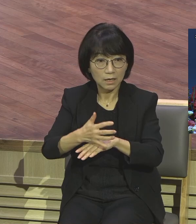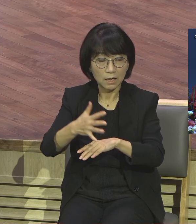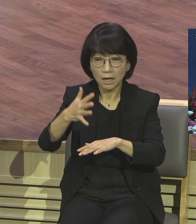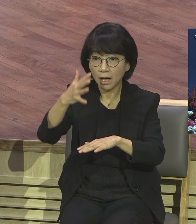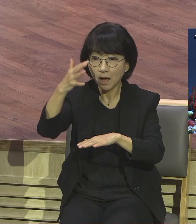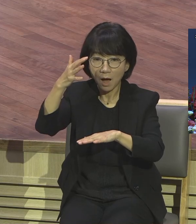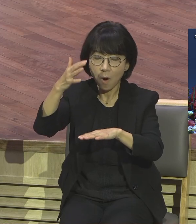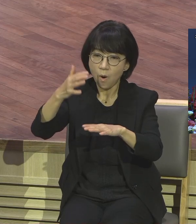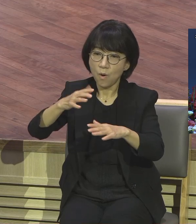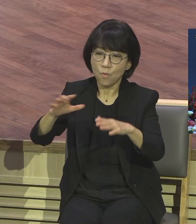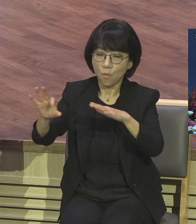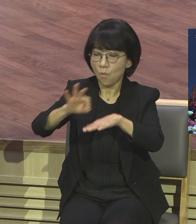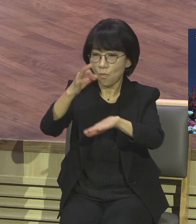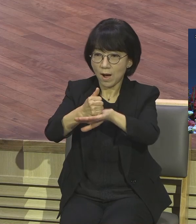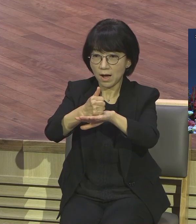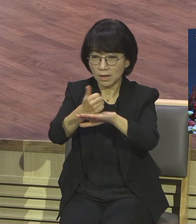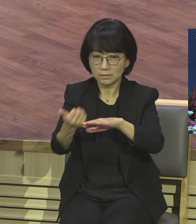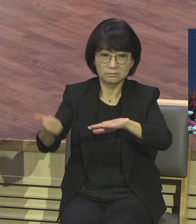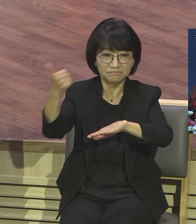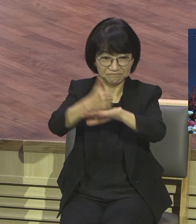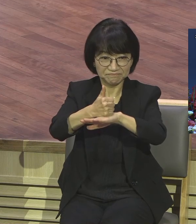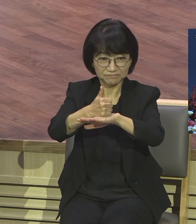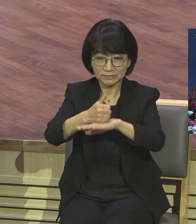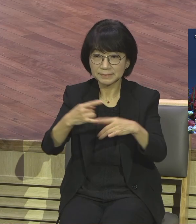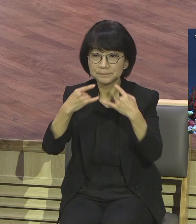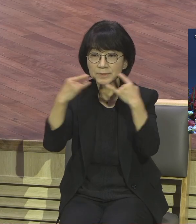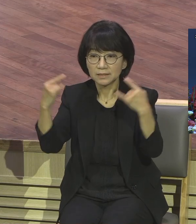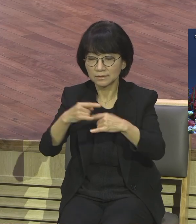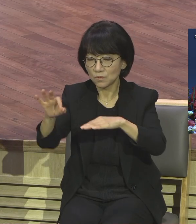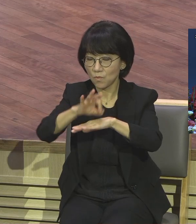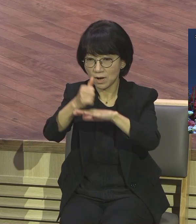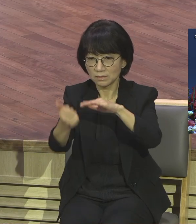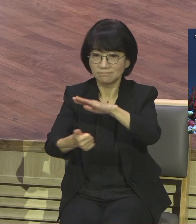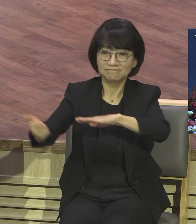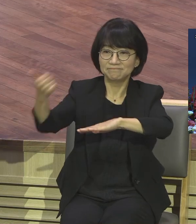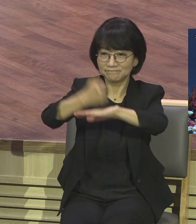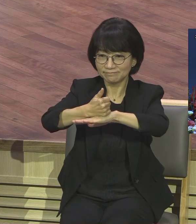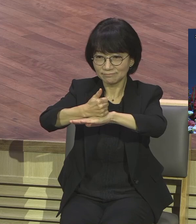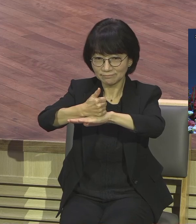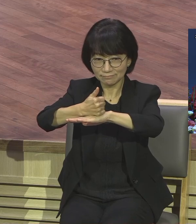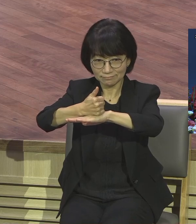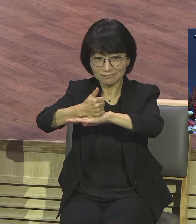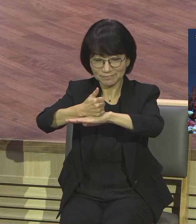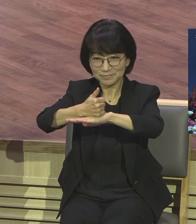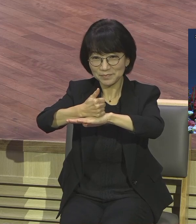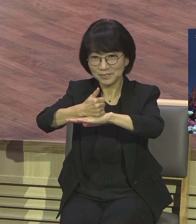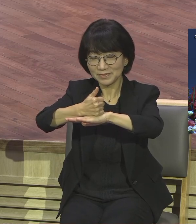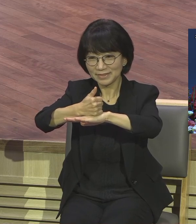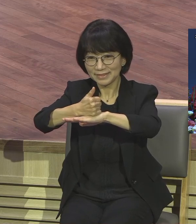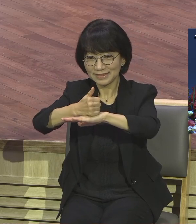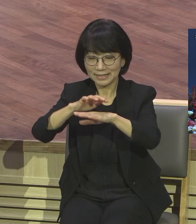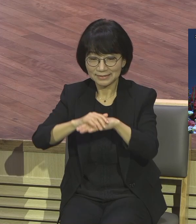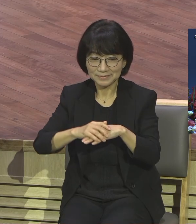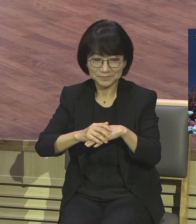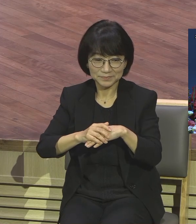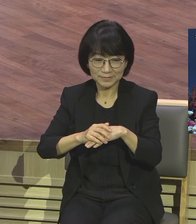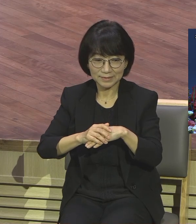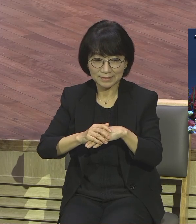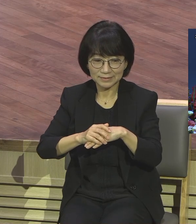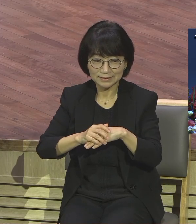뭐냐 황제까지 됐어. 이 프랑스의 황제까지 그렇게 됐고 이 프랑스